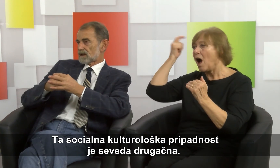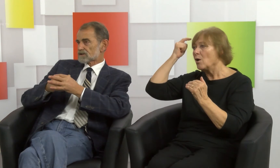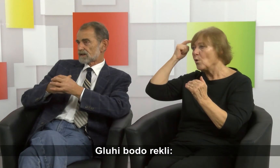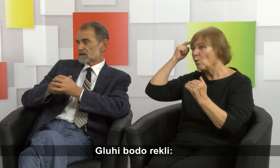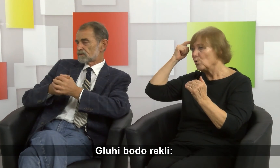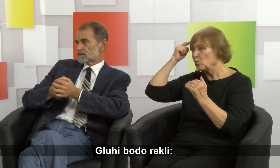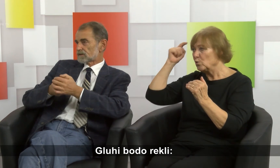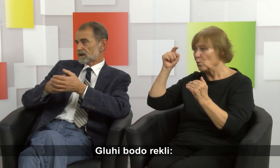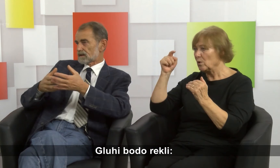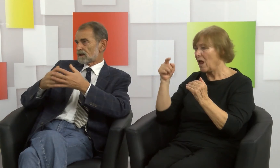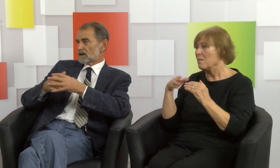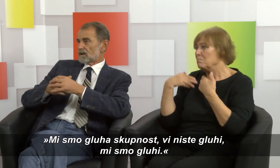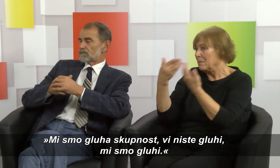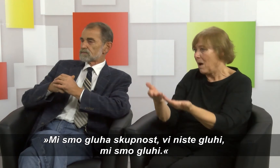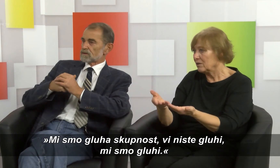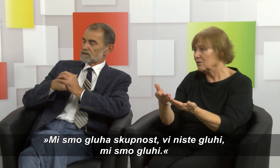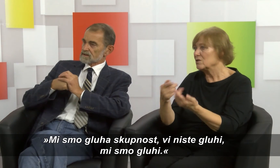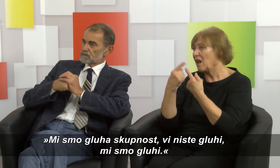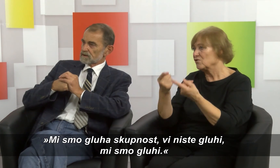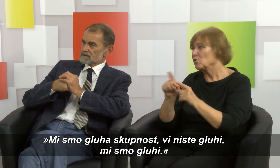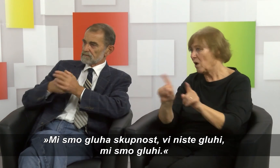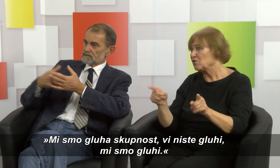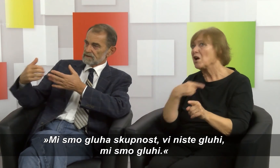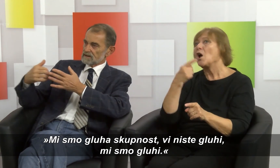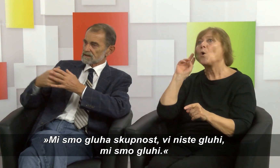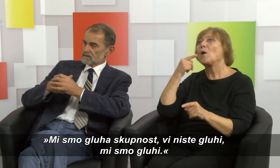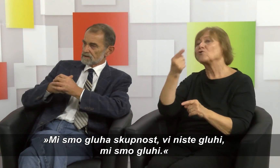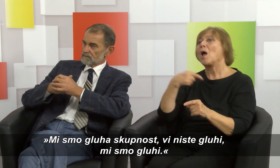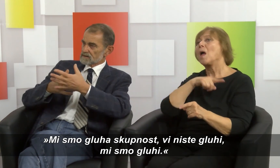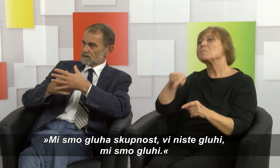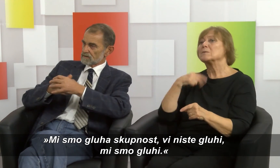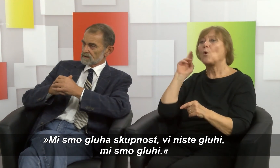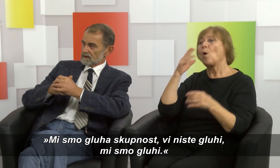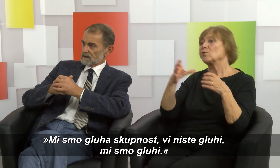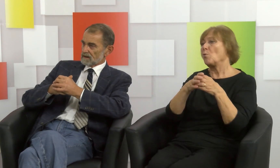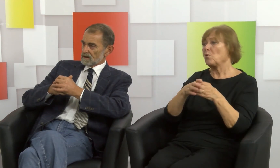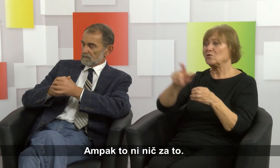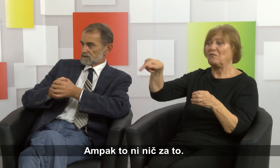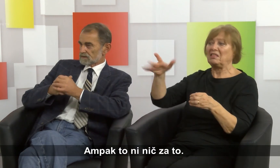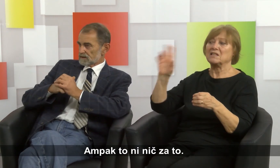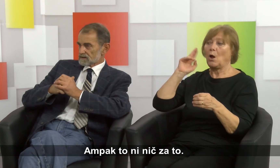drugačna. Ne. Gluhi bodo rekli, mi smo gluha skupnost, ne. Vi niste gluhi, mi smo gluhi. Ne. Ampak to ni nič za